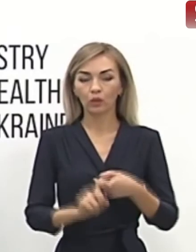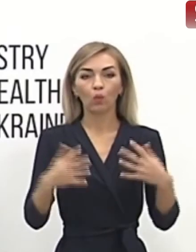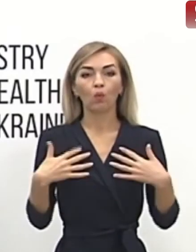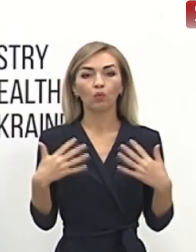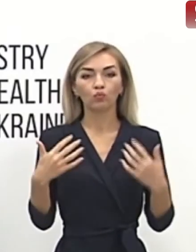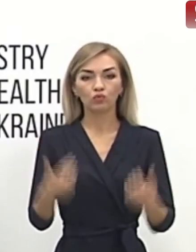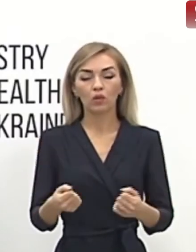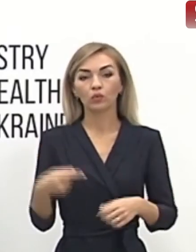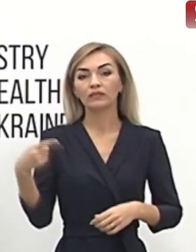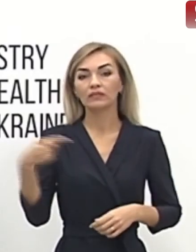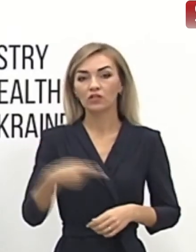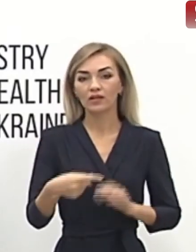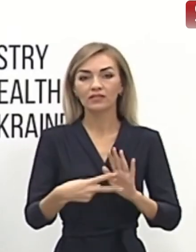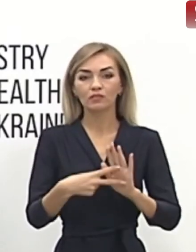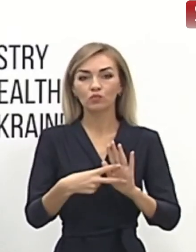Одужало